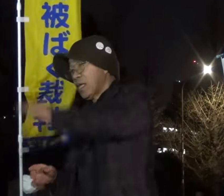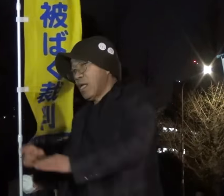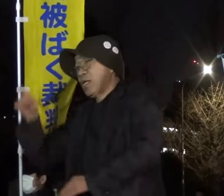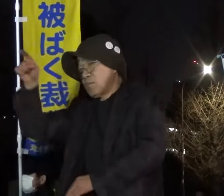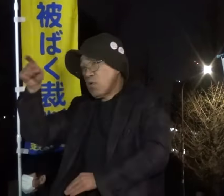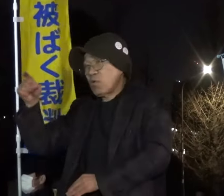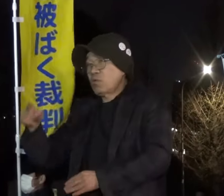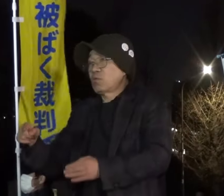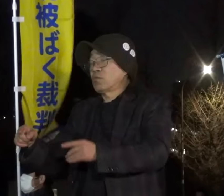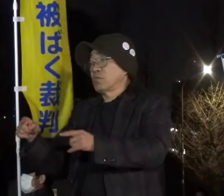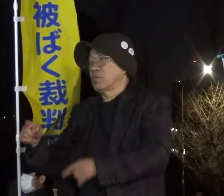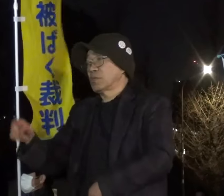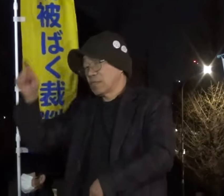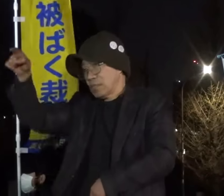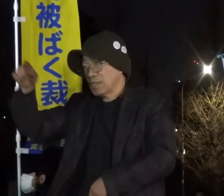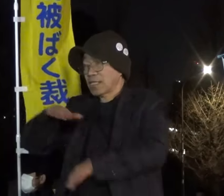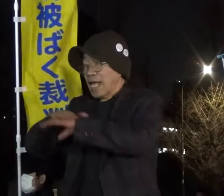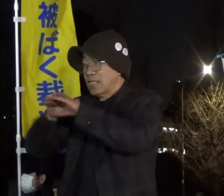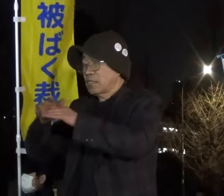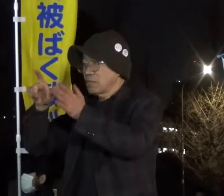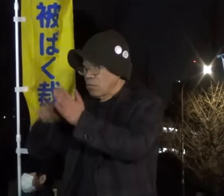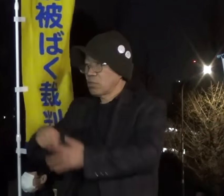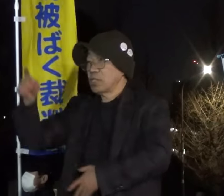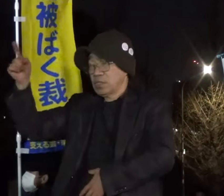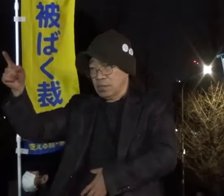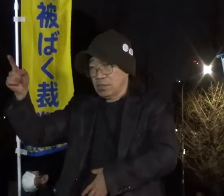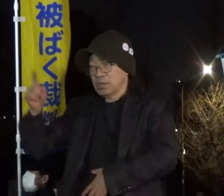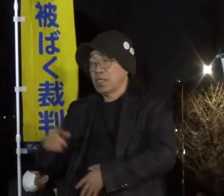ないかというふうに思っております。